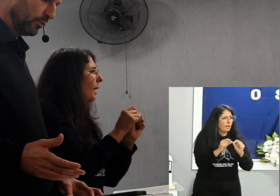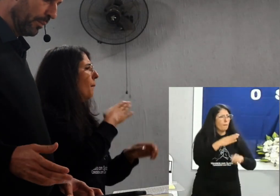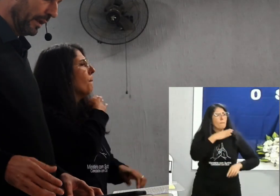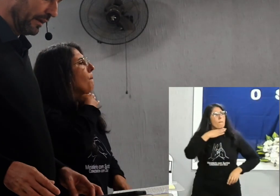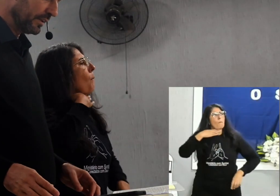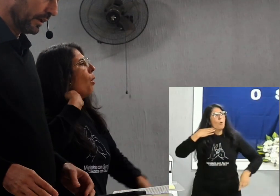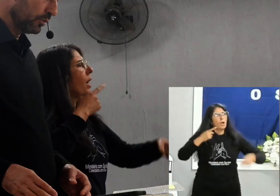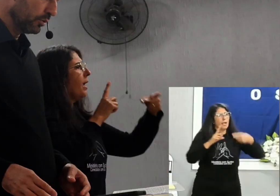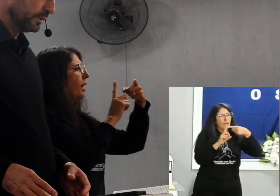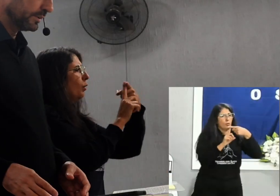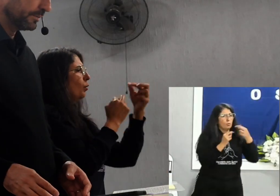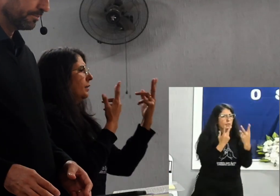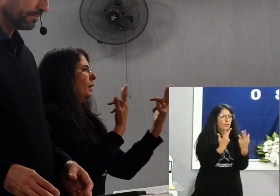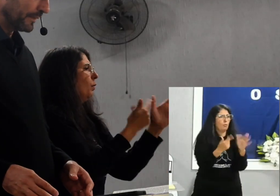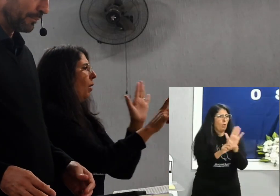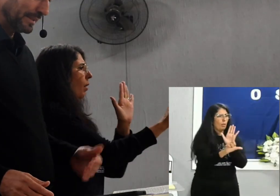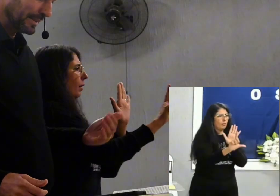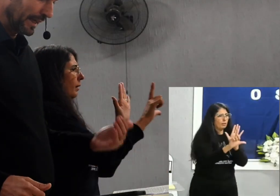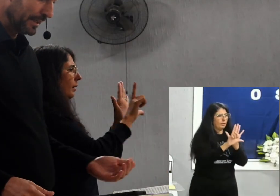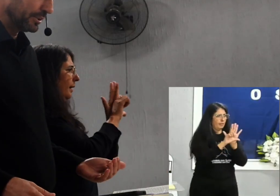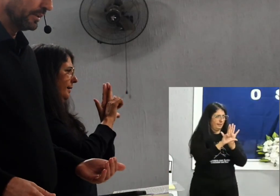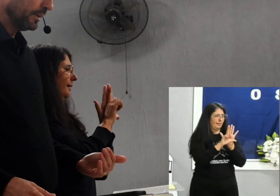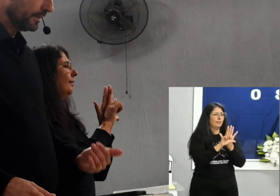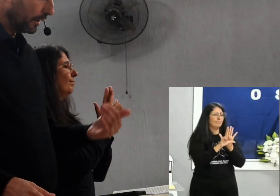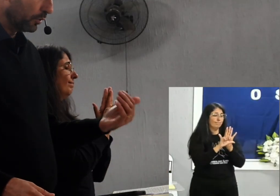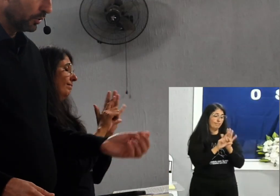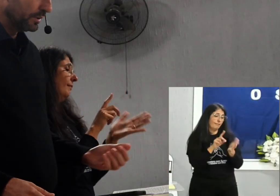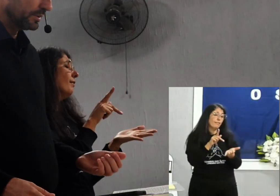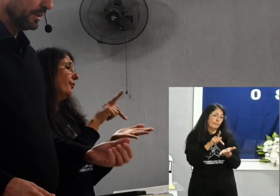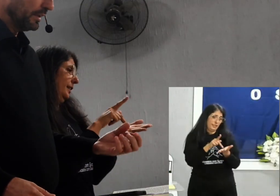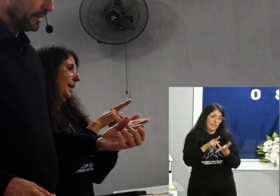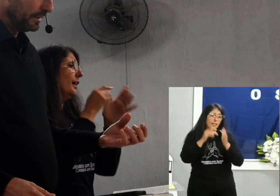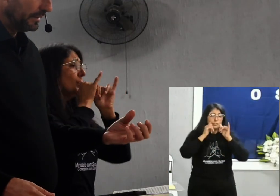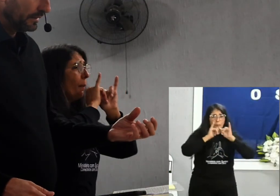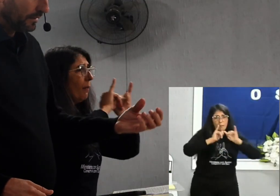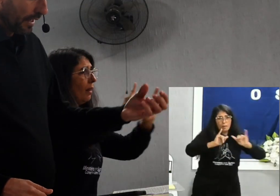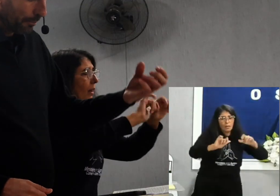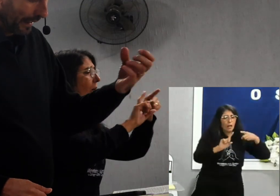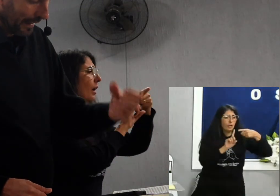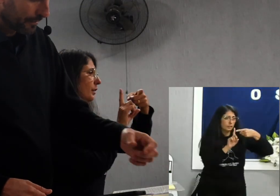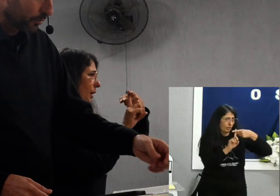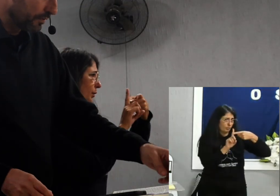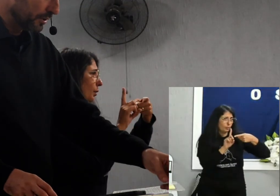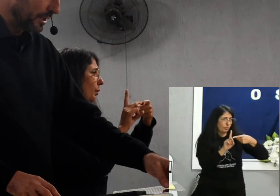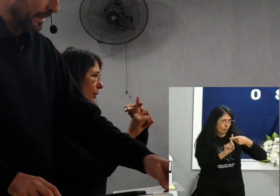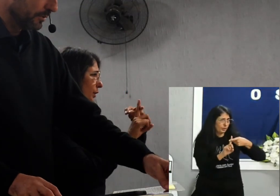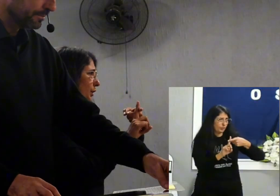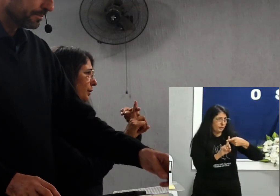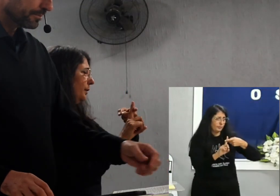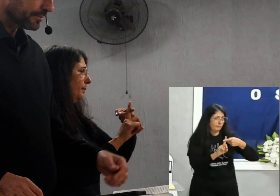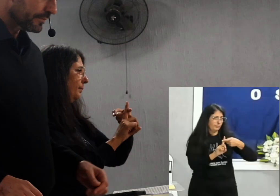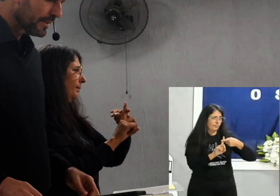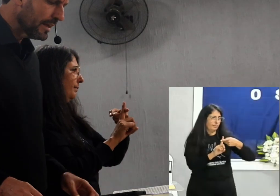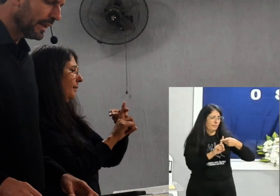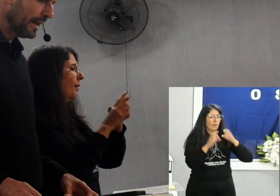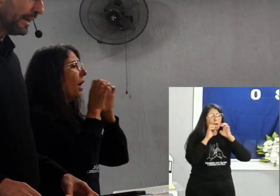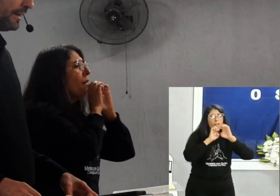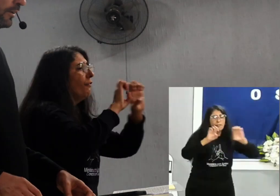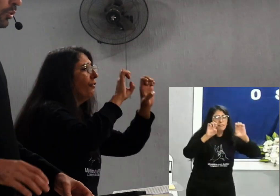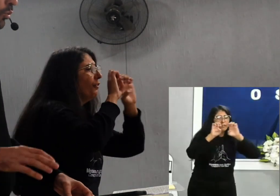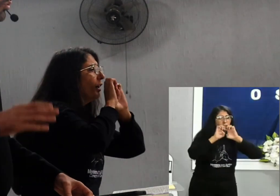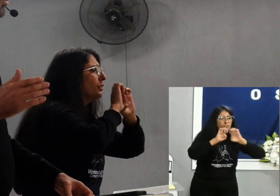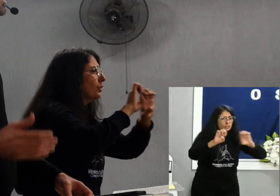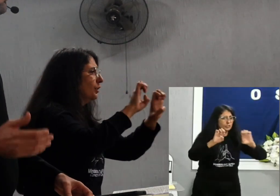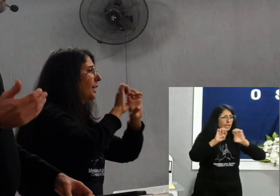De fato, a palavra da cruz, a mensagem da cruz e a palavra do evangelho, ela